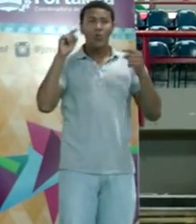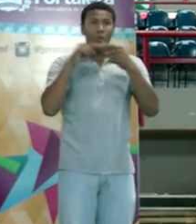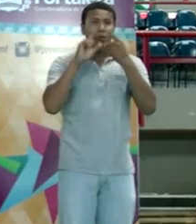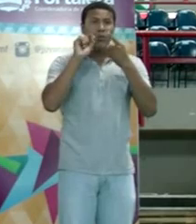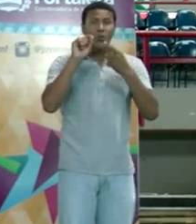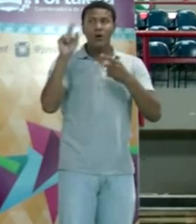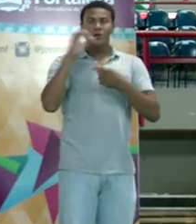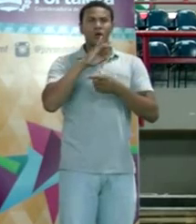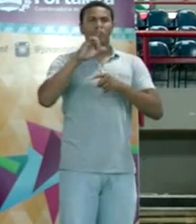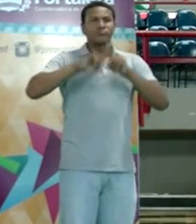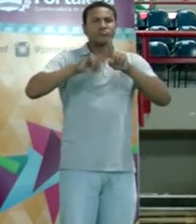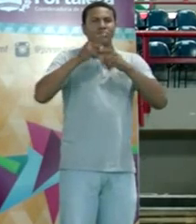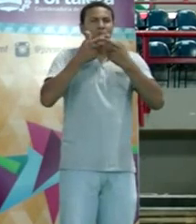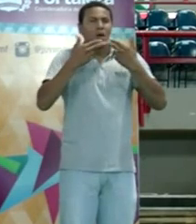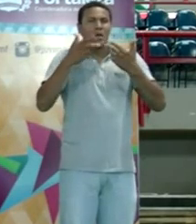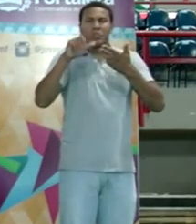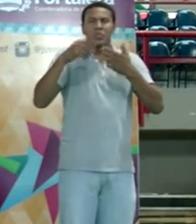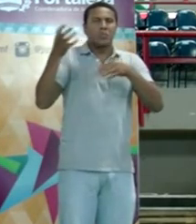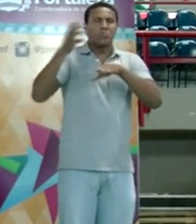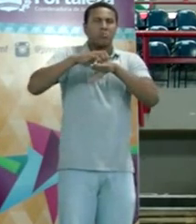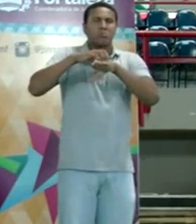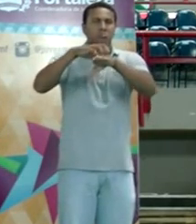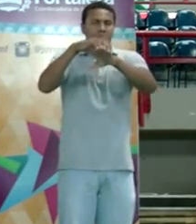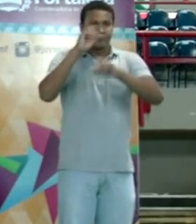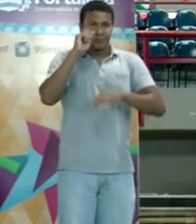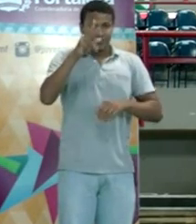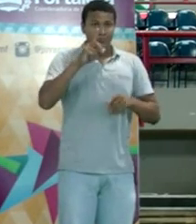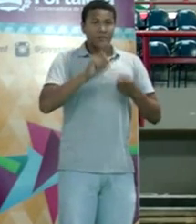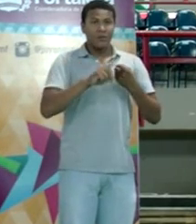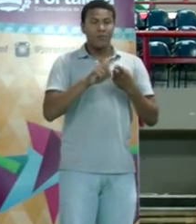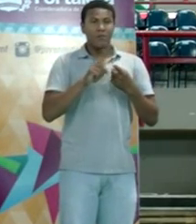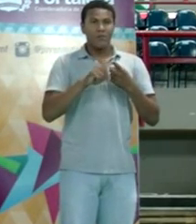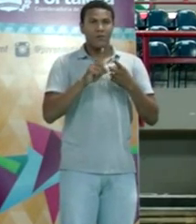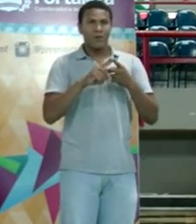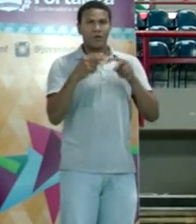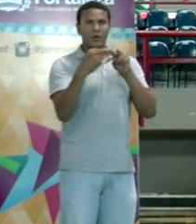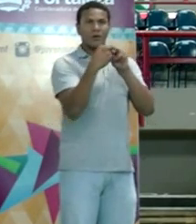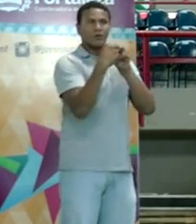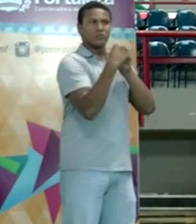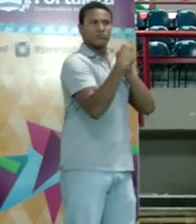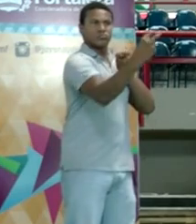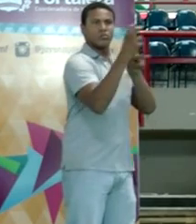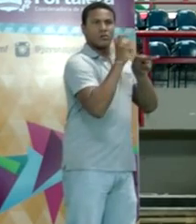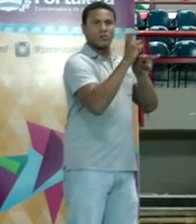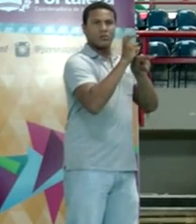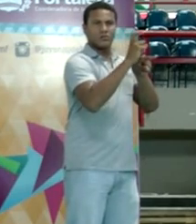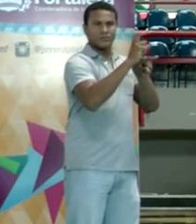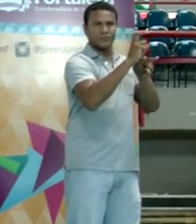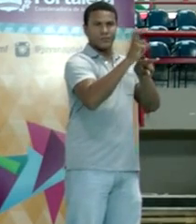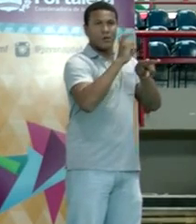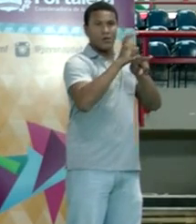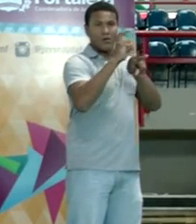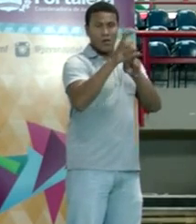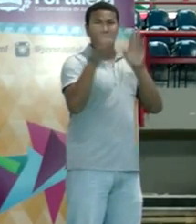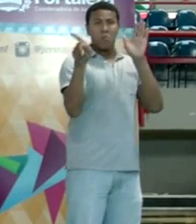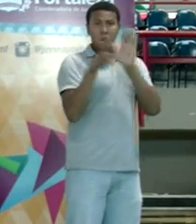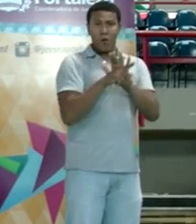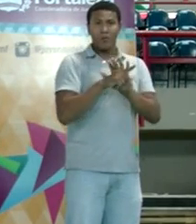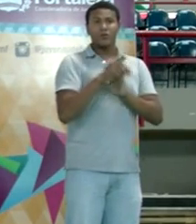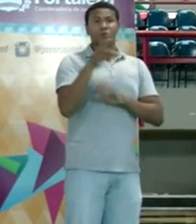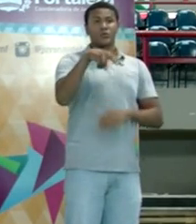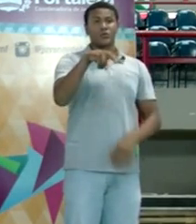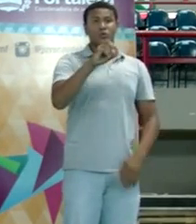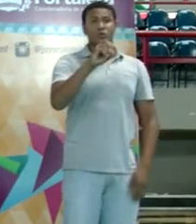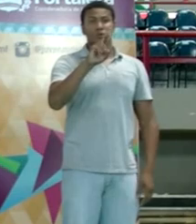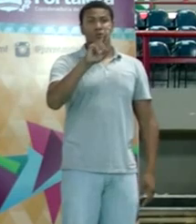portos. Legal essa daí, interessante. E a outra é a ferrovia Norte-Sul. Talvez um dos grandes sonhos realizados para